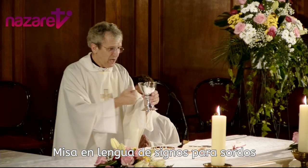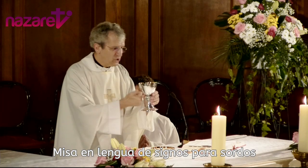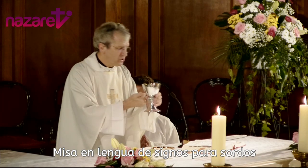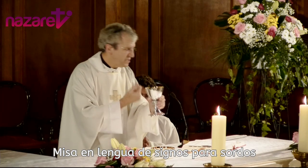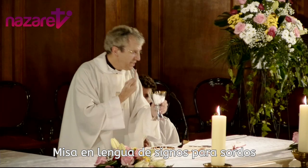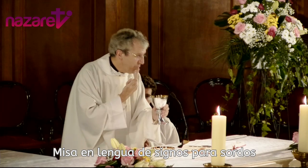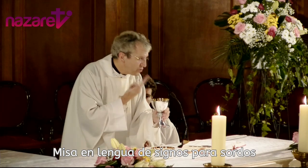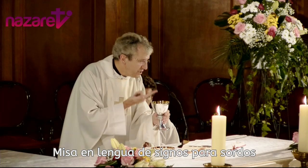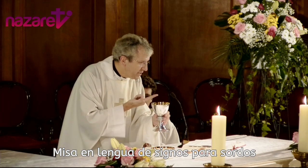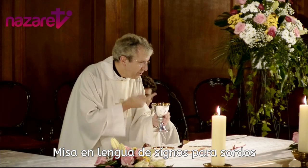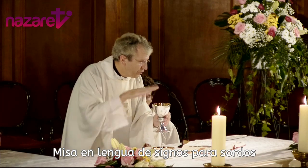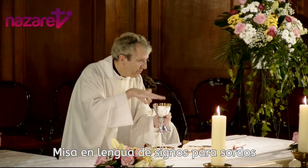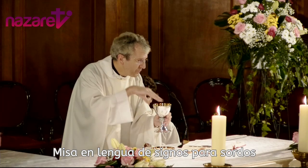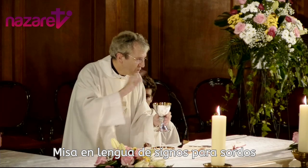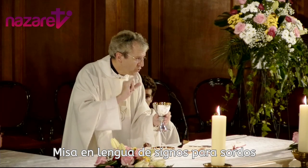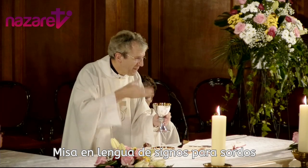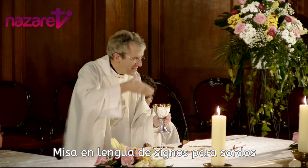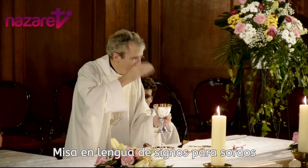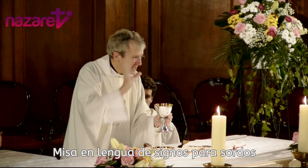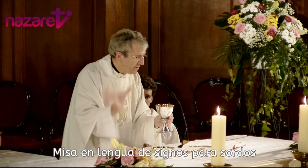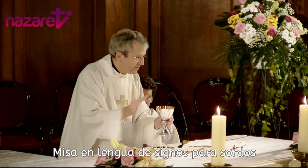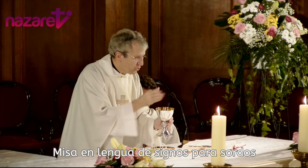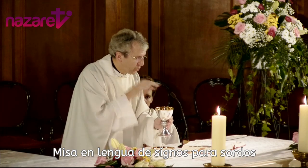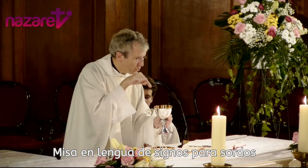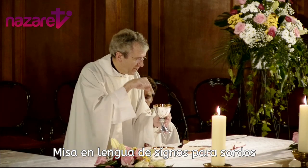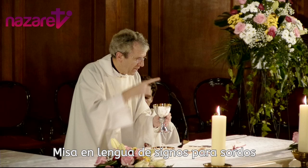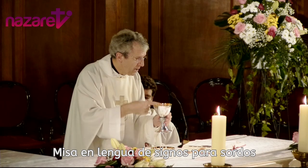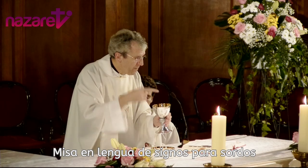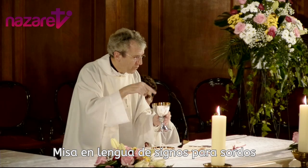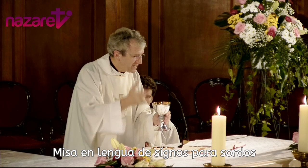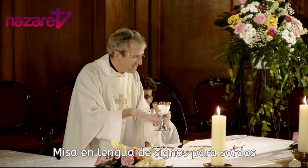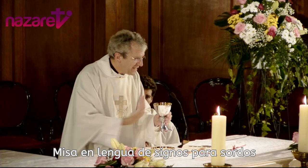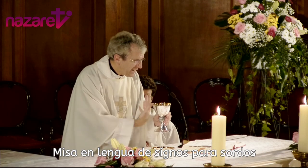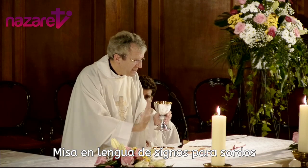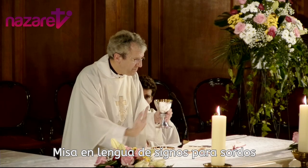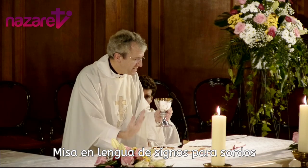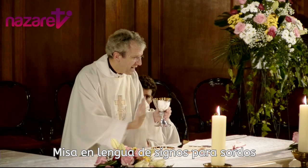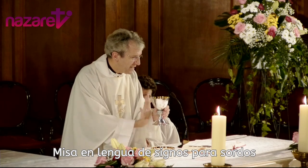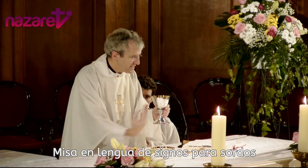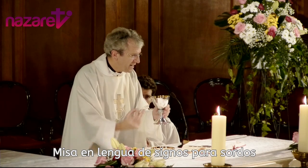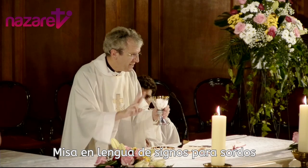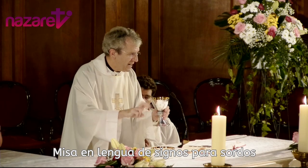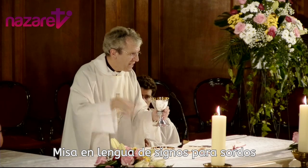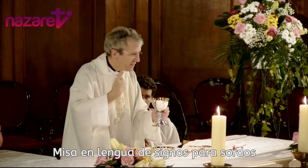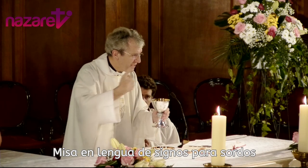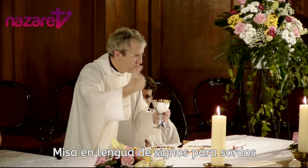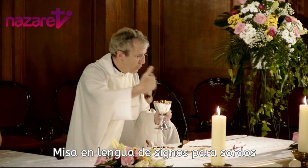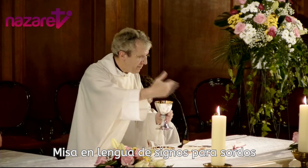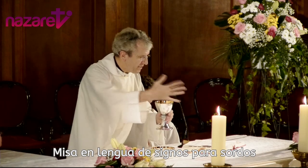sus discípulos, diciendo: Tomad y bebed todos de él, porque este es el cáliz de mi sangre, sangre de la alianza nueva y